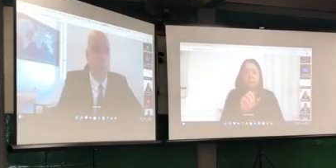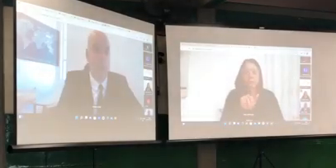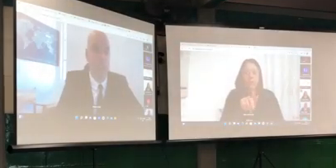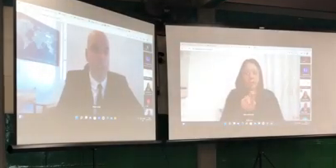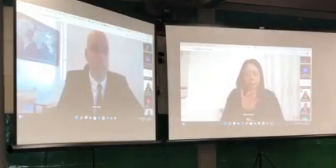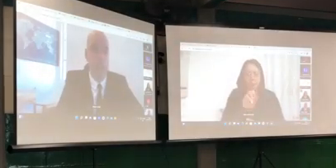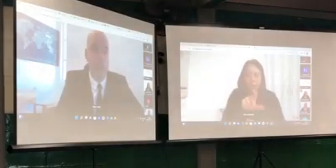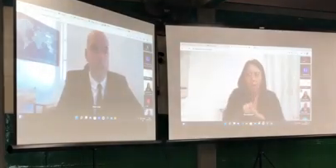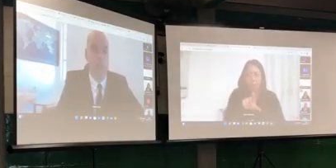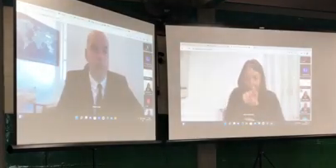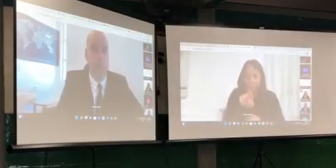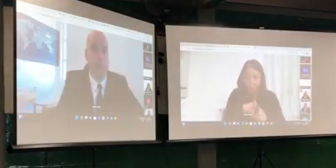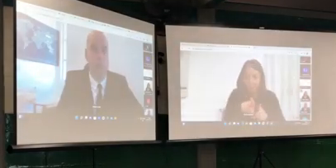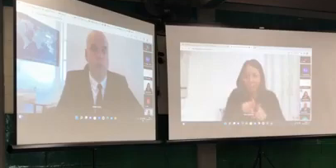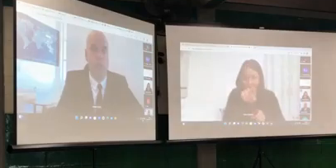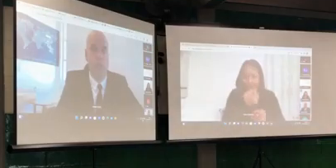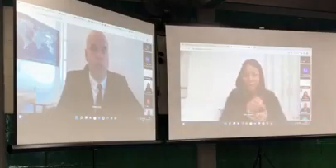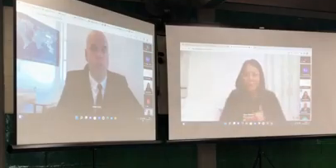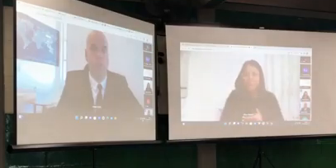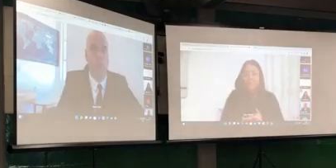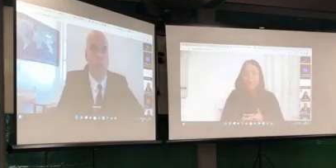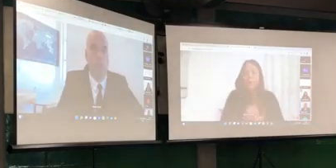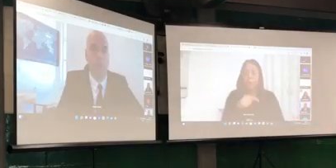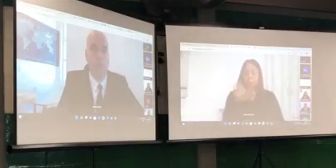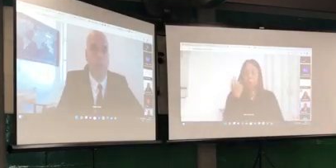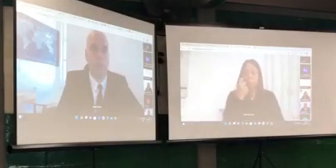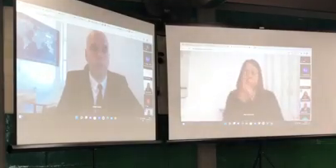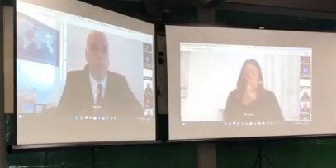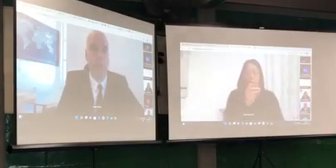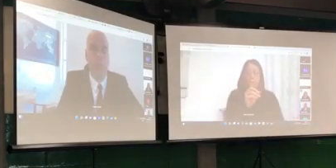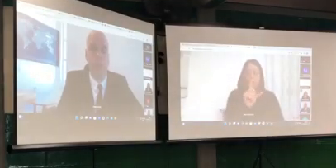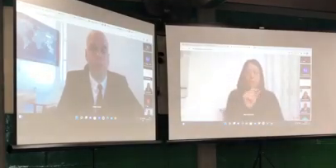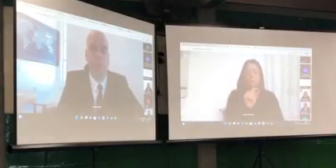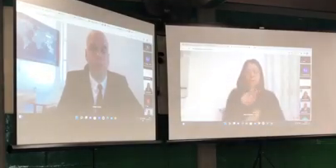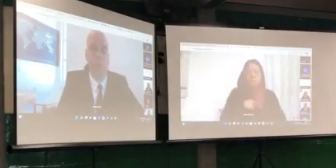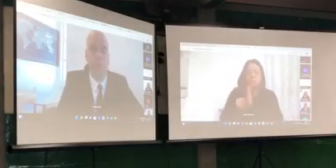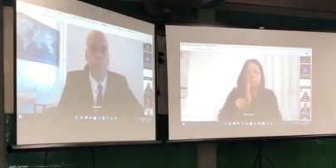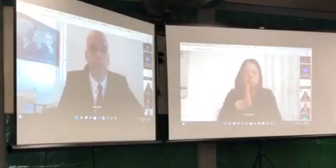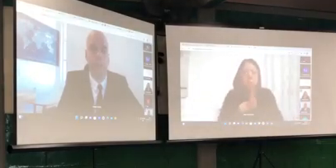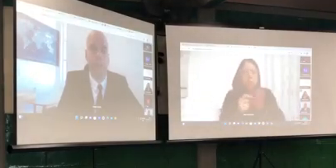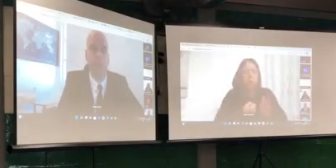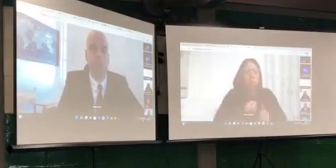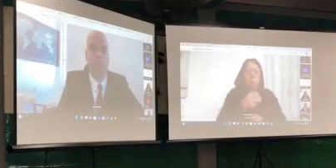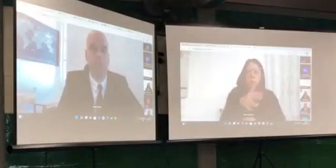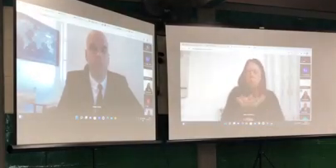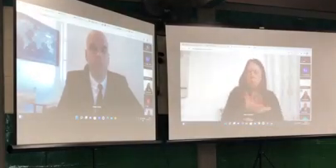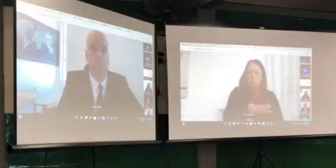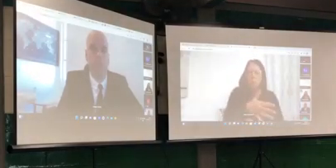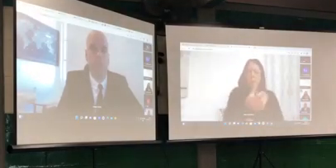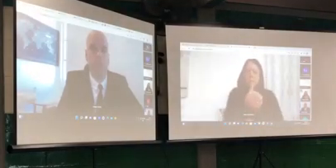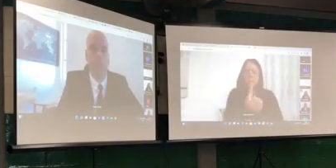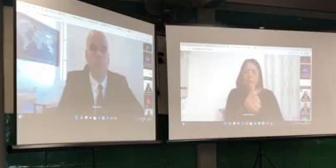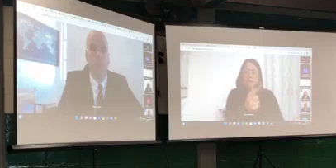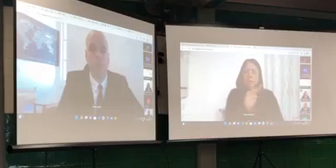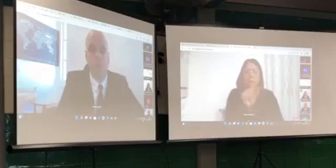Então, no Rio Grande do Sul, né, em 2010 foi levantado esse número, são aproximadamente 617 mil